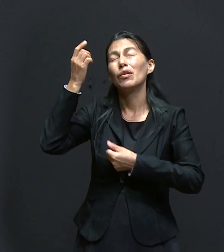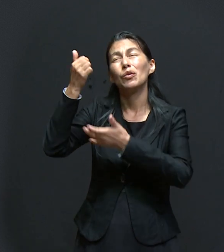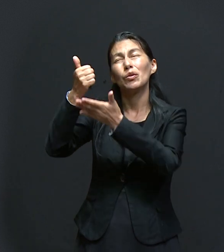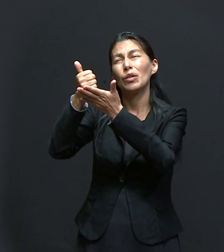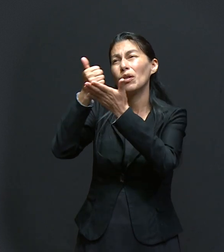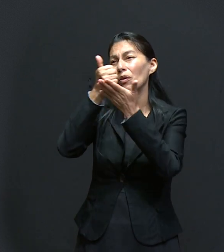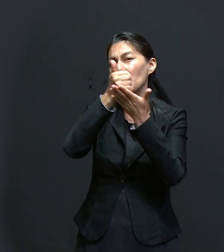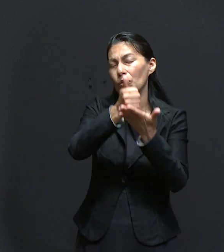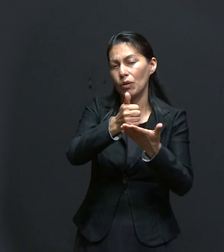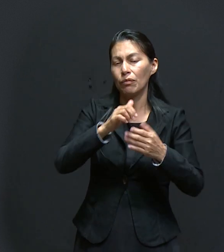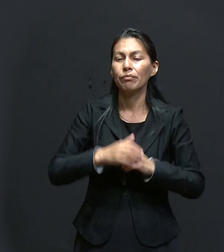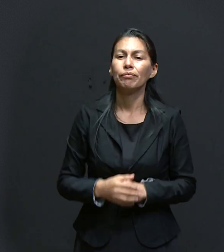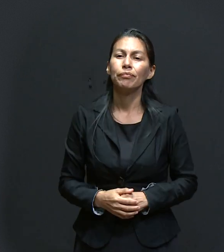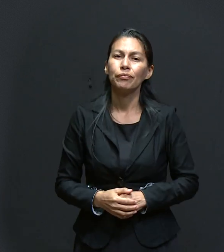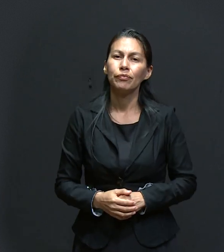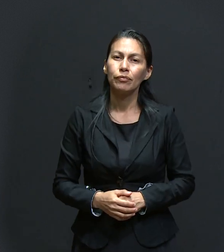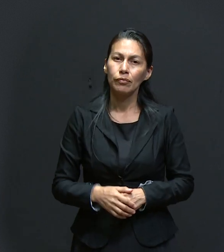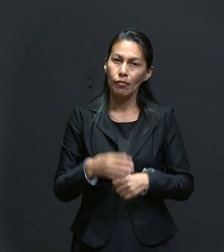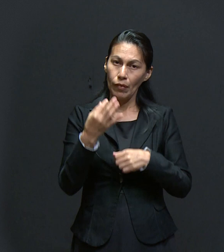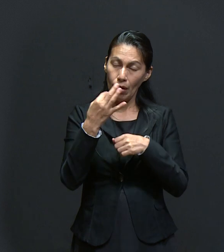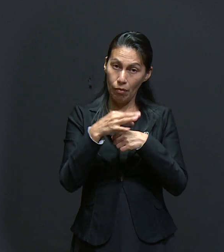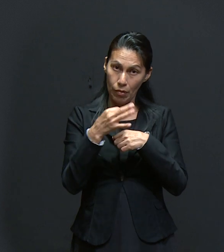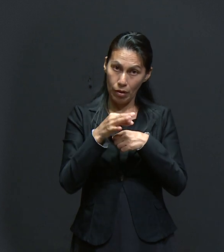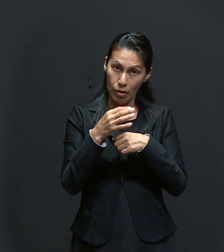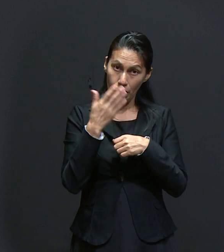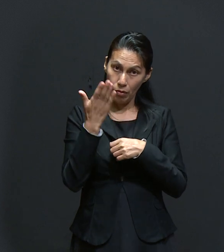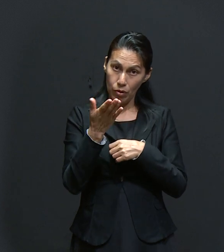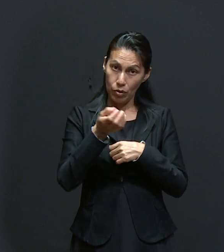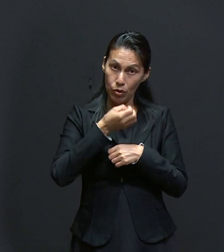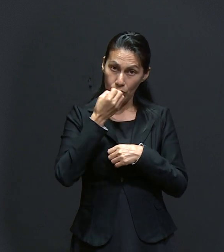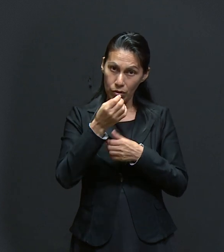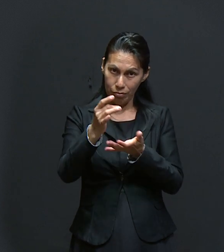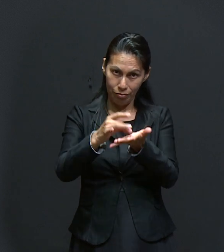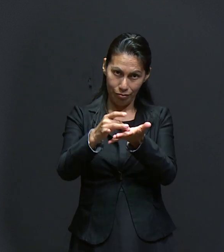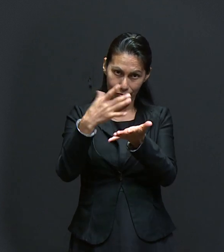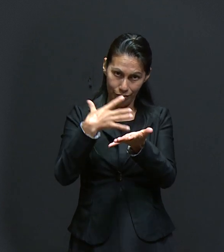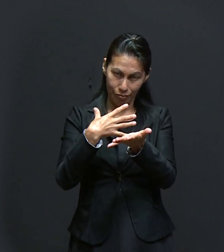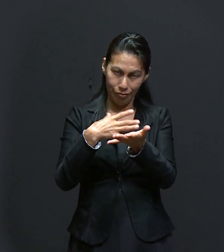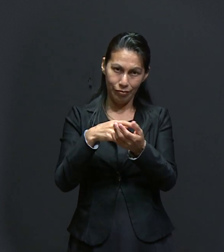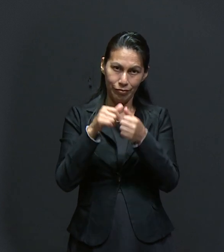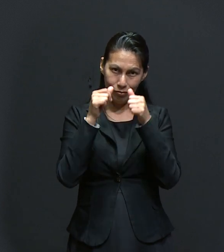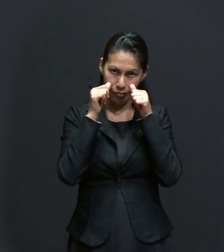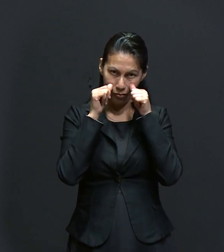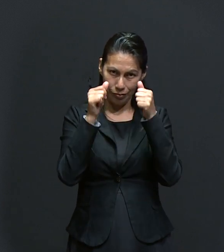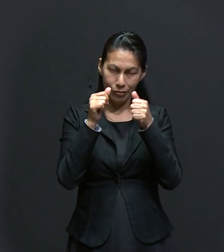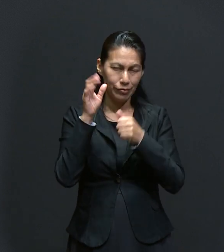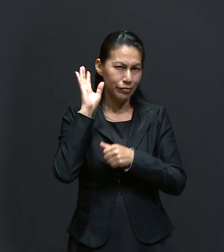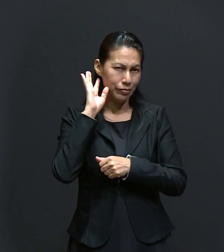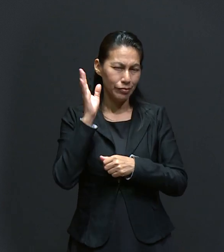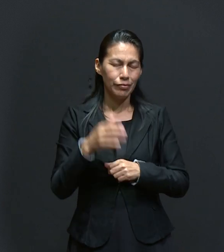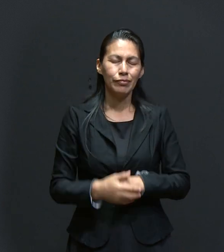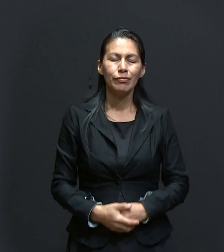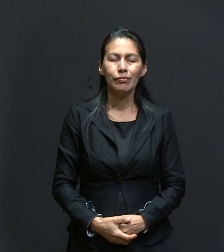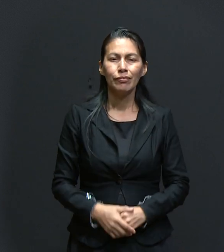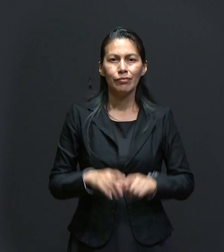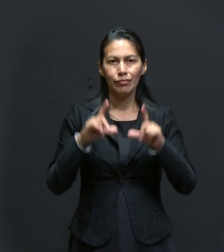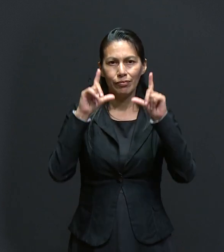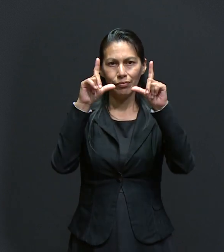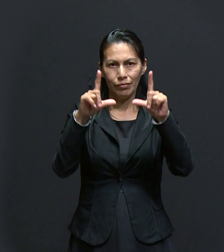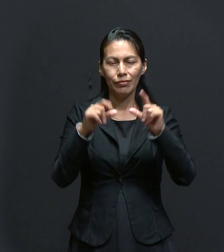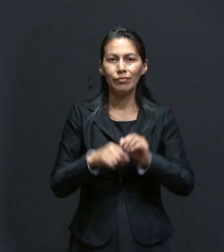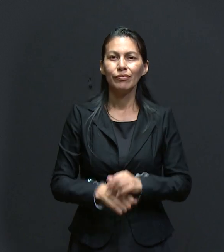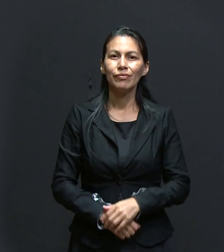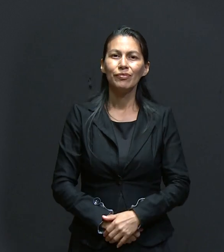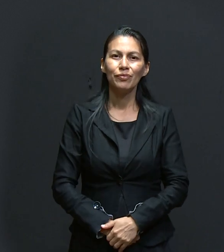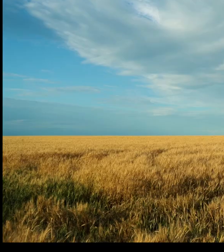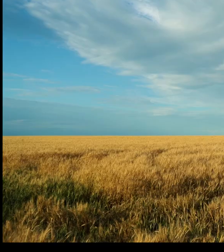conflicto mientras enviamos expedidos de oración y agradecimientos escuchemos este